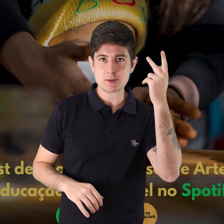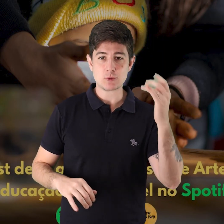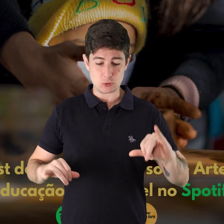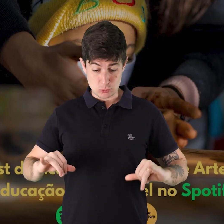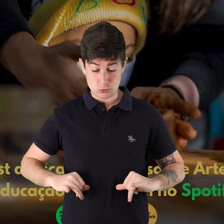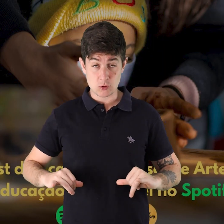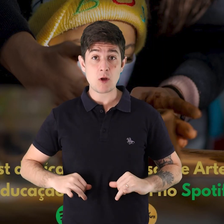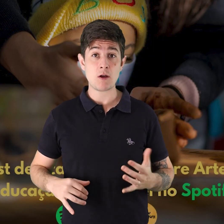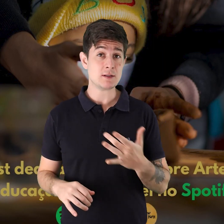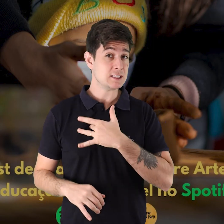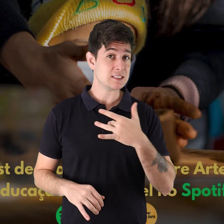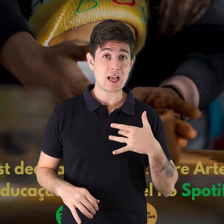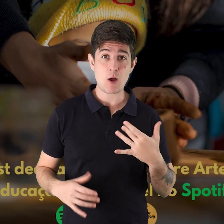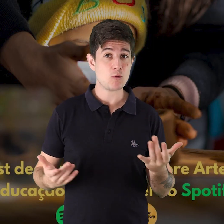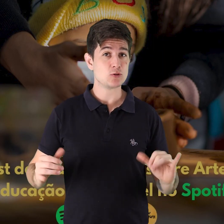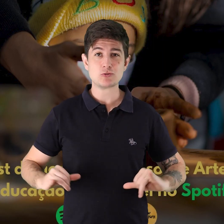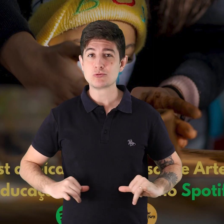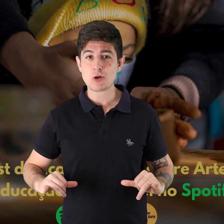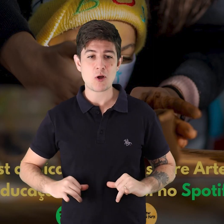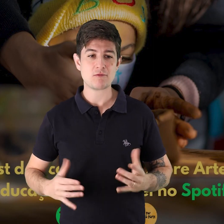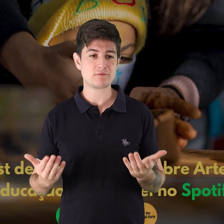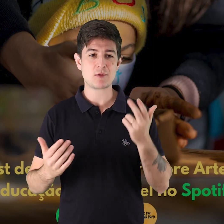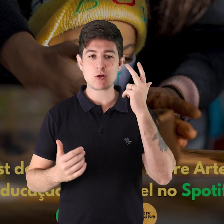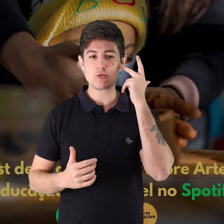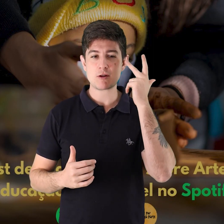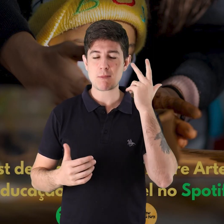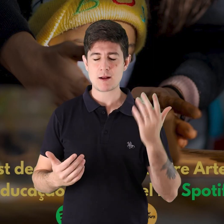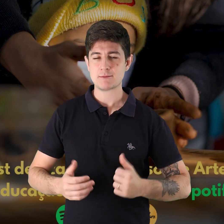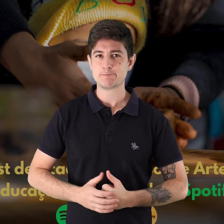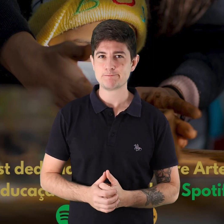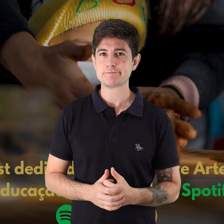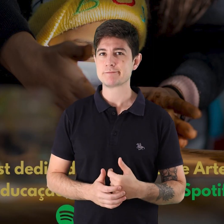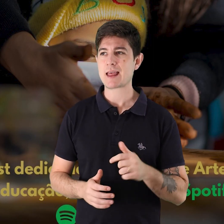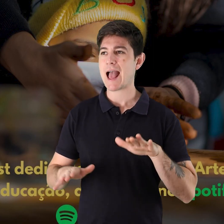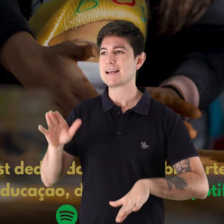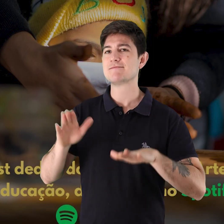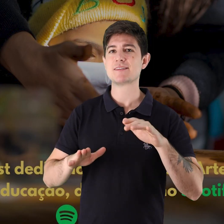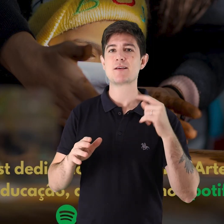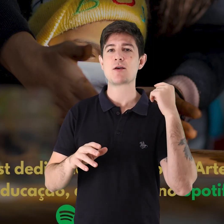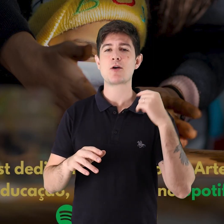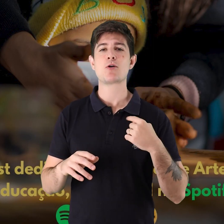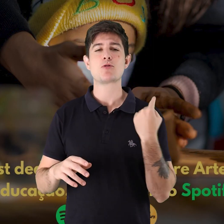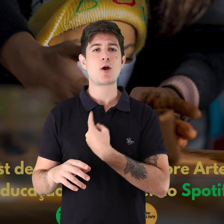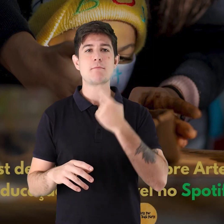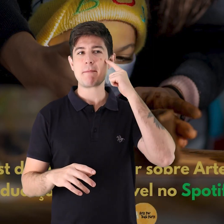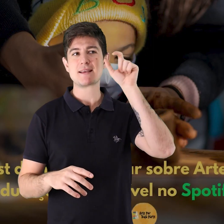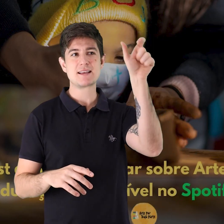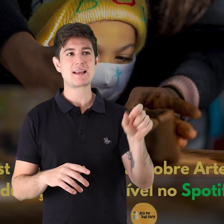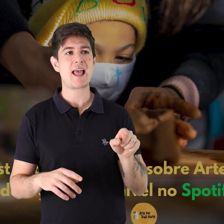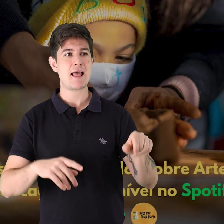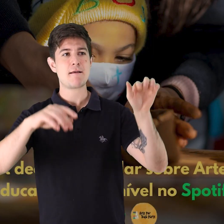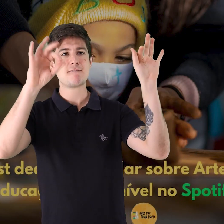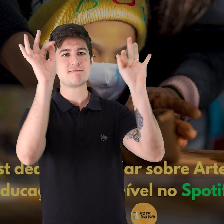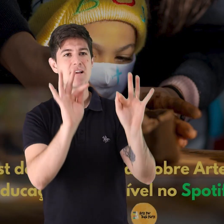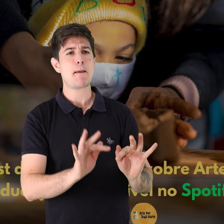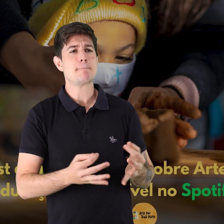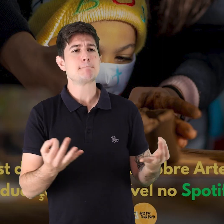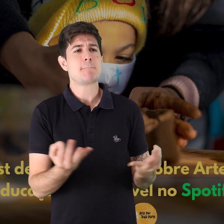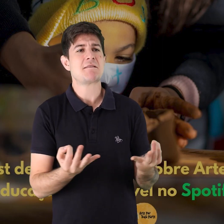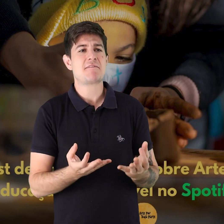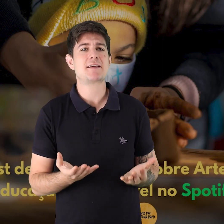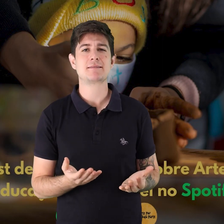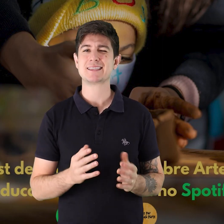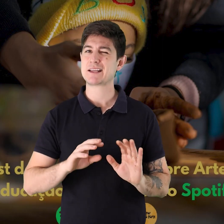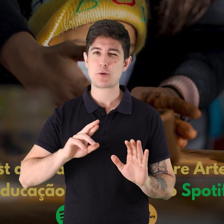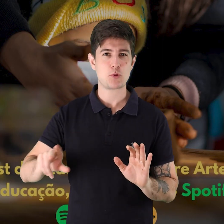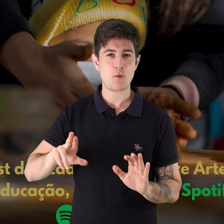sofrem, pessoas que têm saúde emocional. Felicidade, acho que a vida da pessoa é tudo perfeito. É um paraíso. Não, pessoas felizes sofrem, só